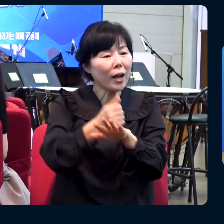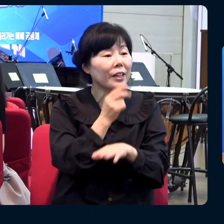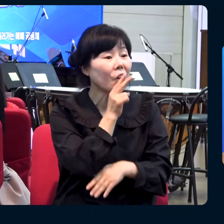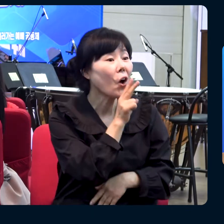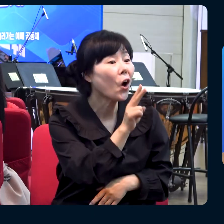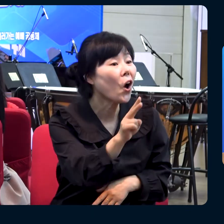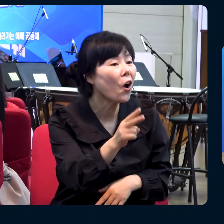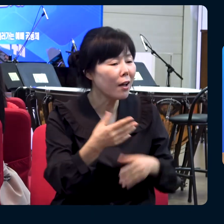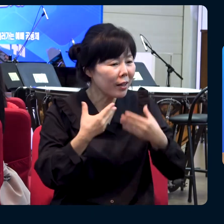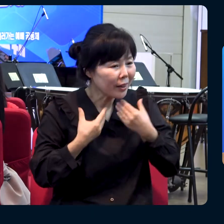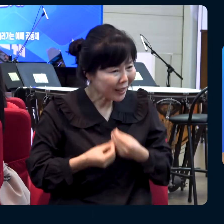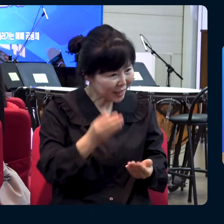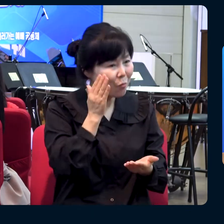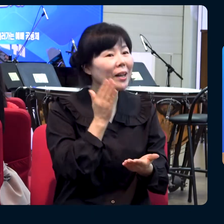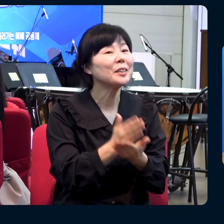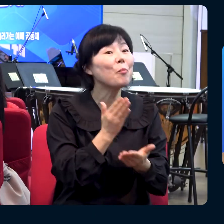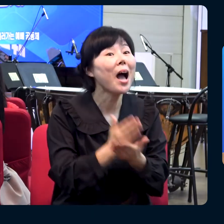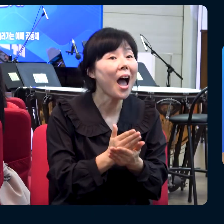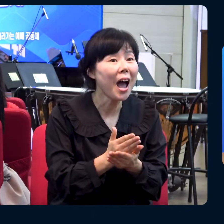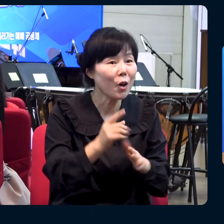왕이여 낙담하지 말라고 말합니다.